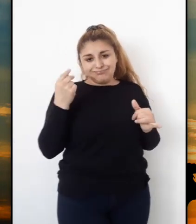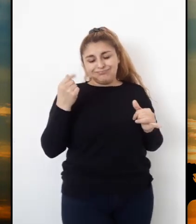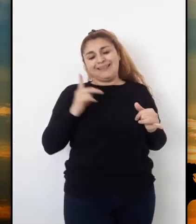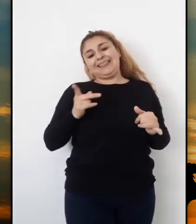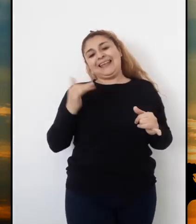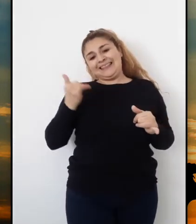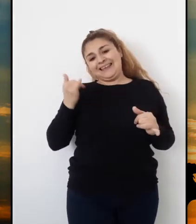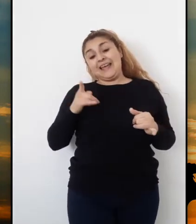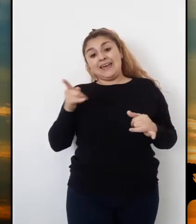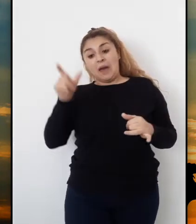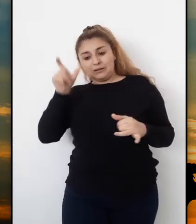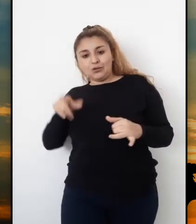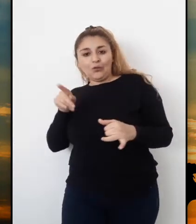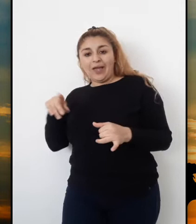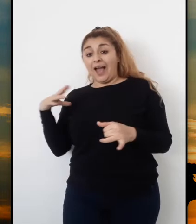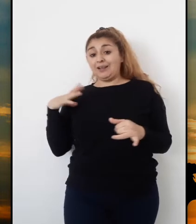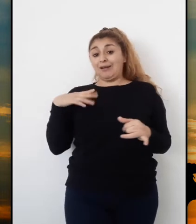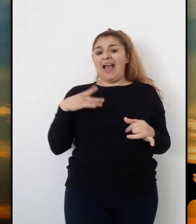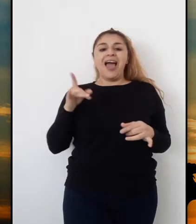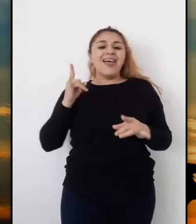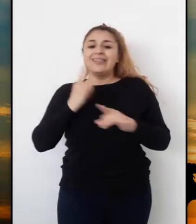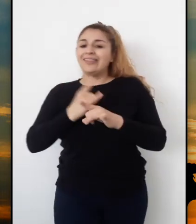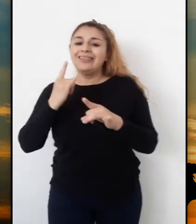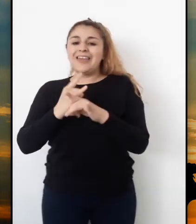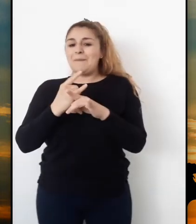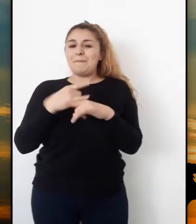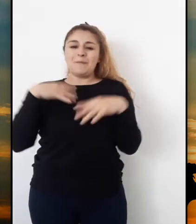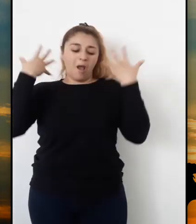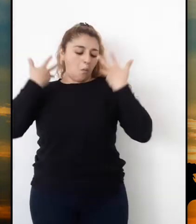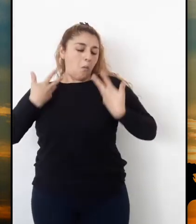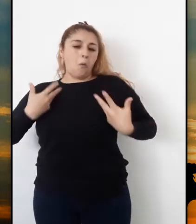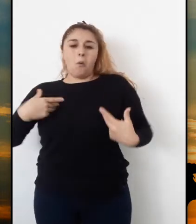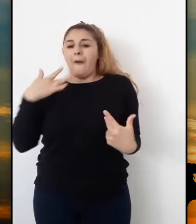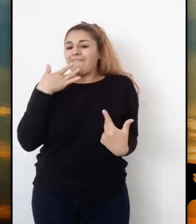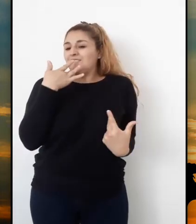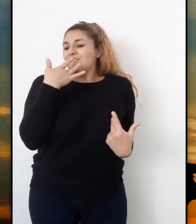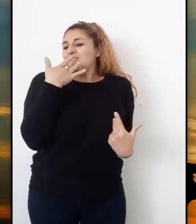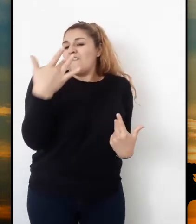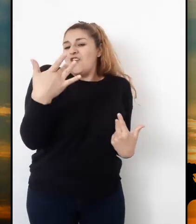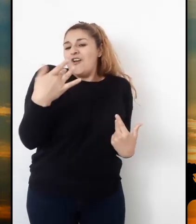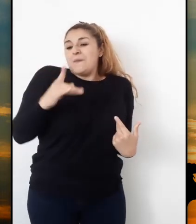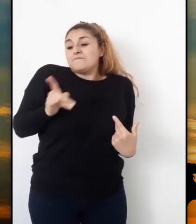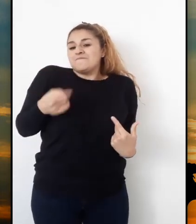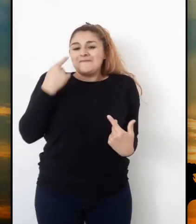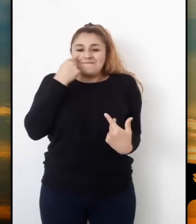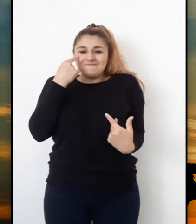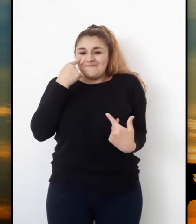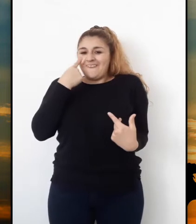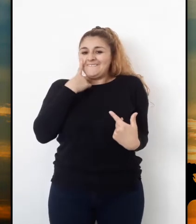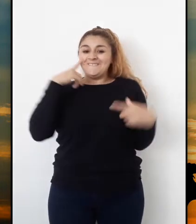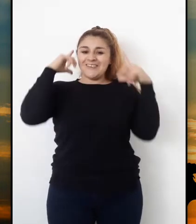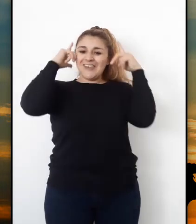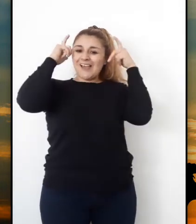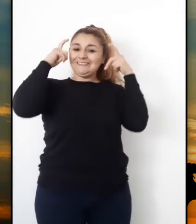ropas costosas y finas. Sa vie n'était chaque jour que festin et plaisir. Su